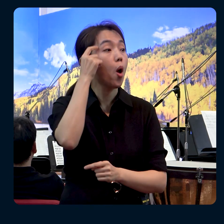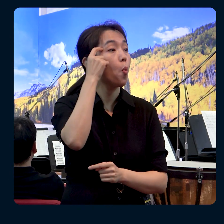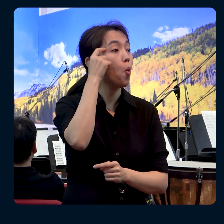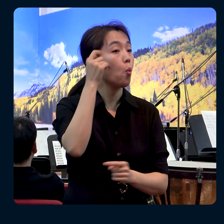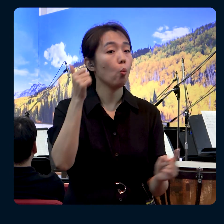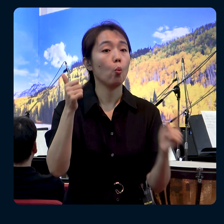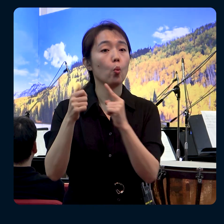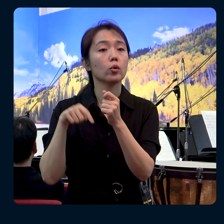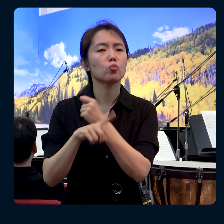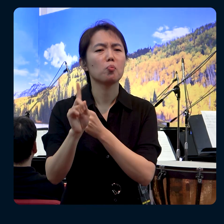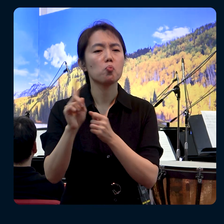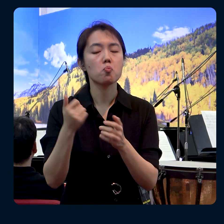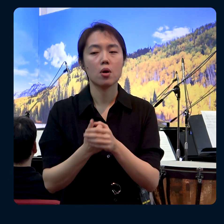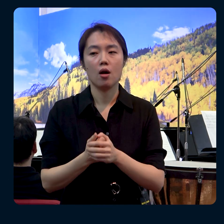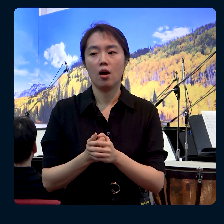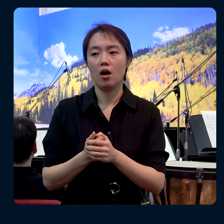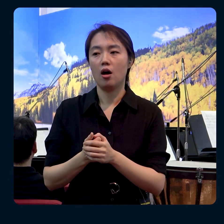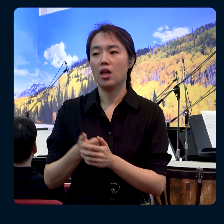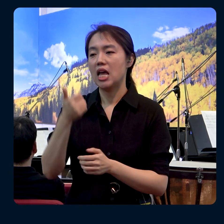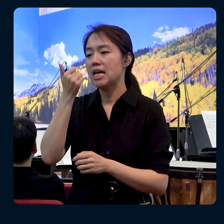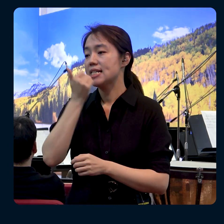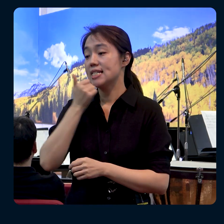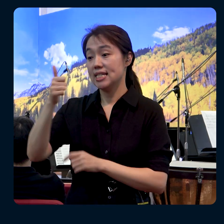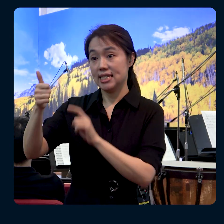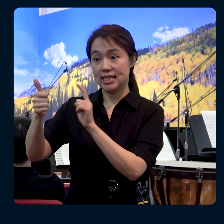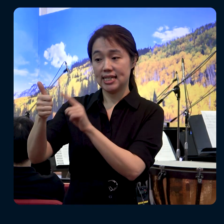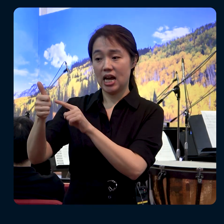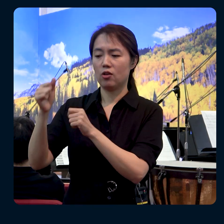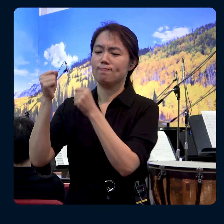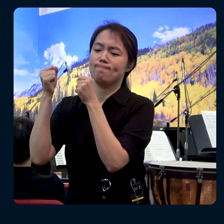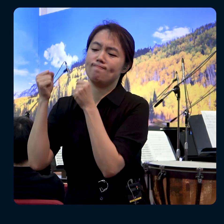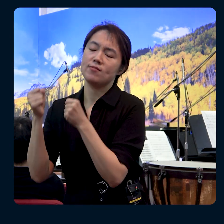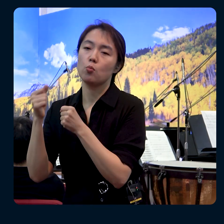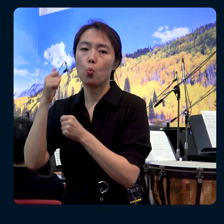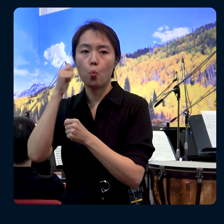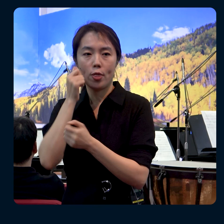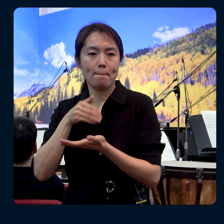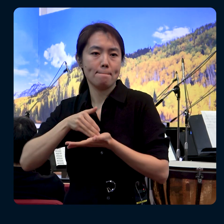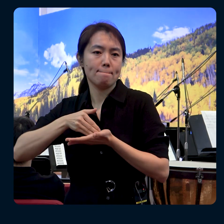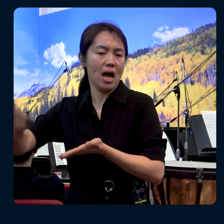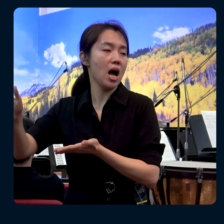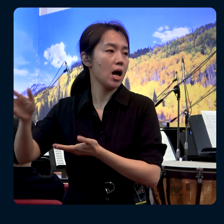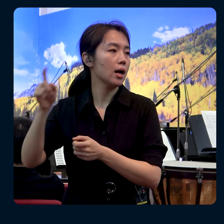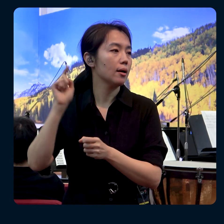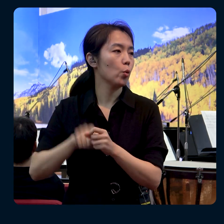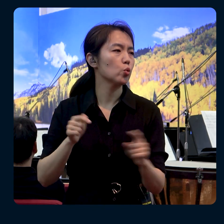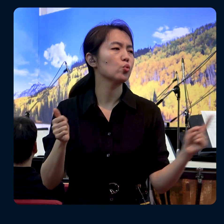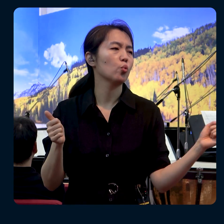것처럼 브엘세바 땅에서도 거주하지 못하게 하려고 온 거예요.